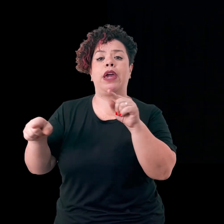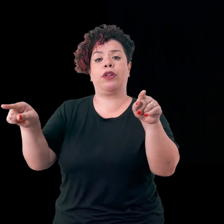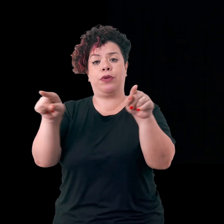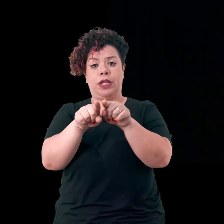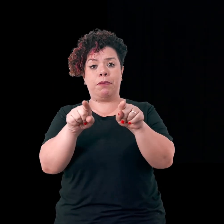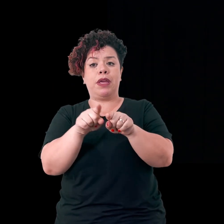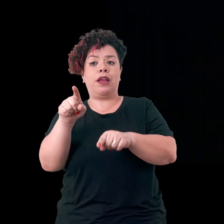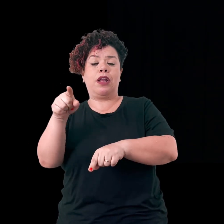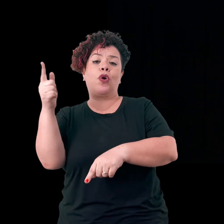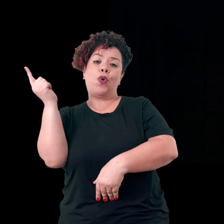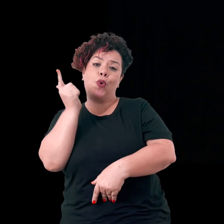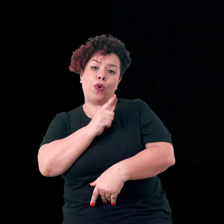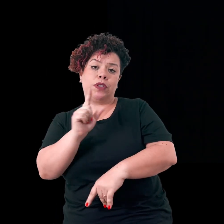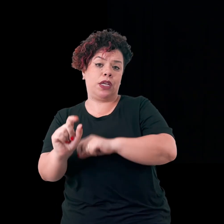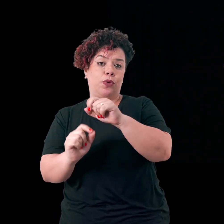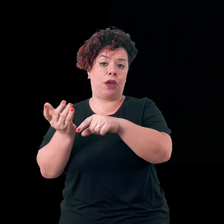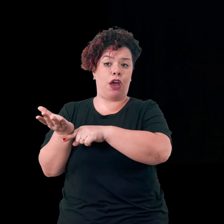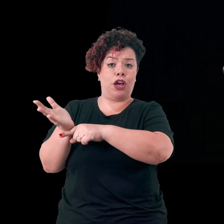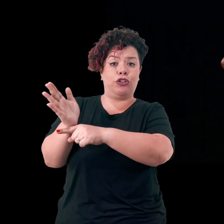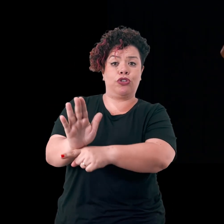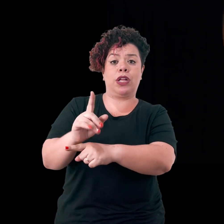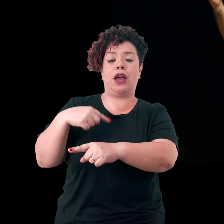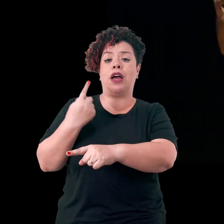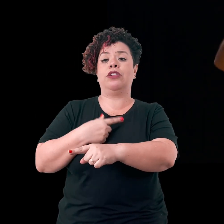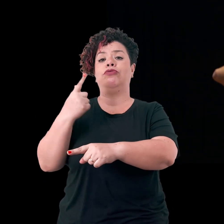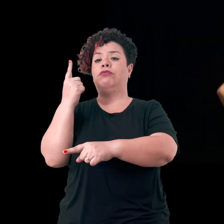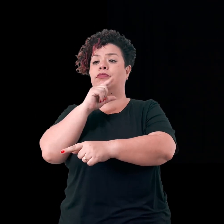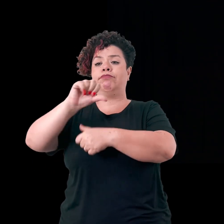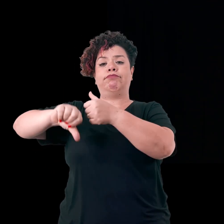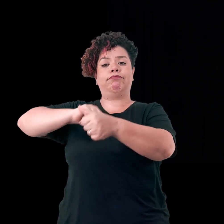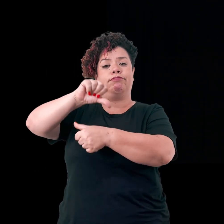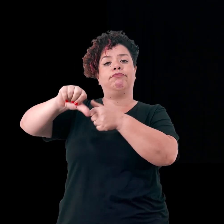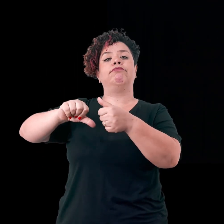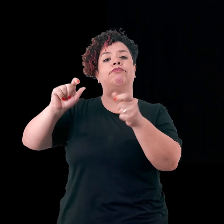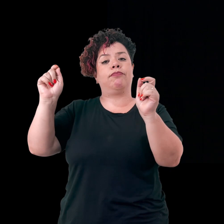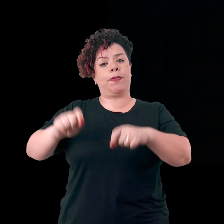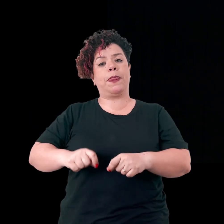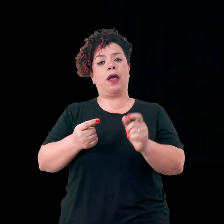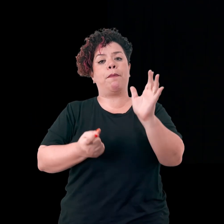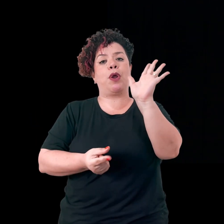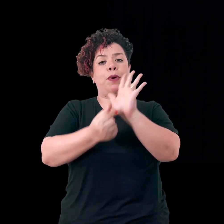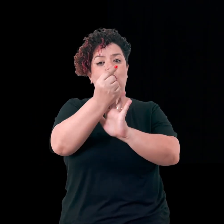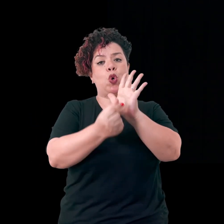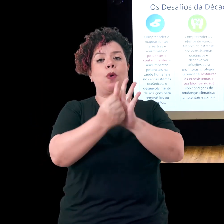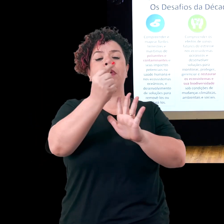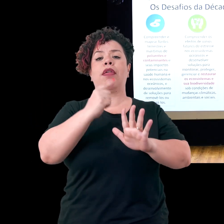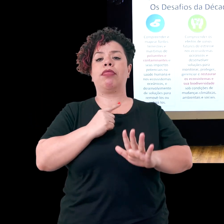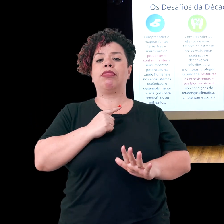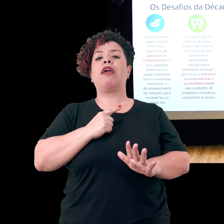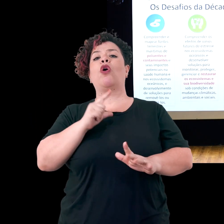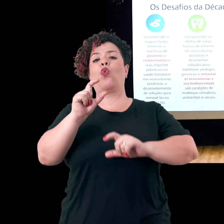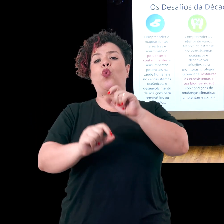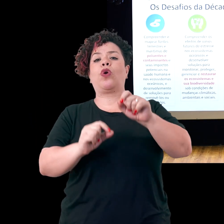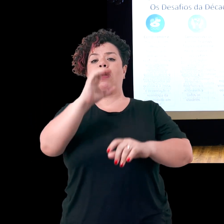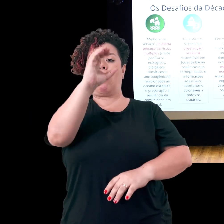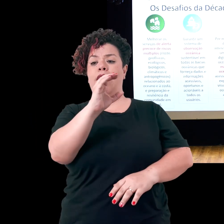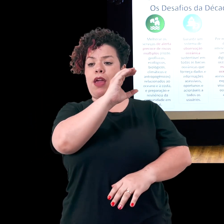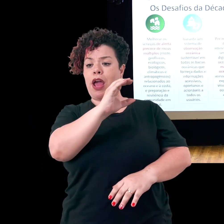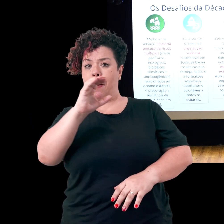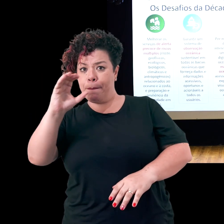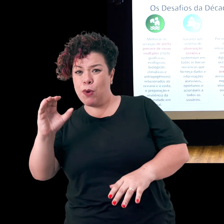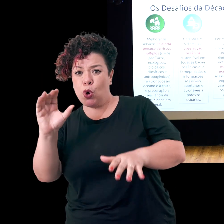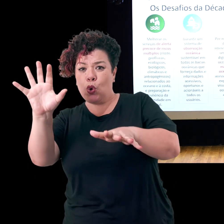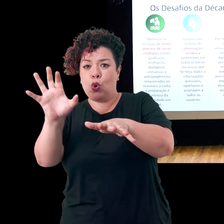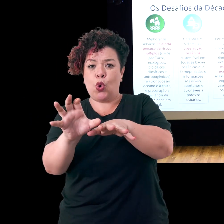alternativa e que vai ajudar a gente a, né, passar essa transição para uma economia de baixo carbono. Então, esses aqui são os primeiros